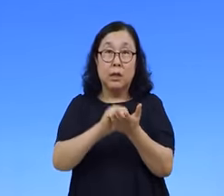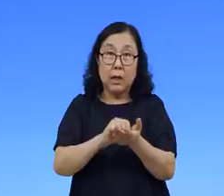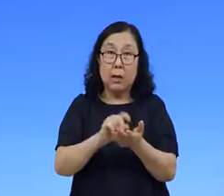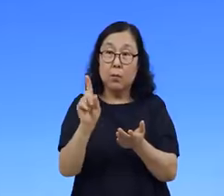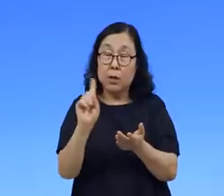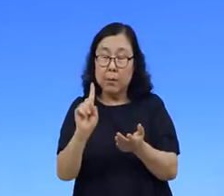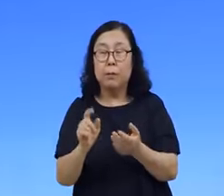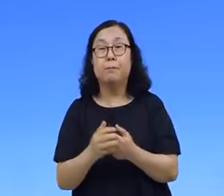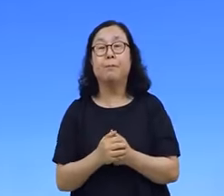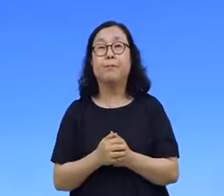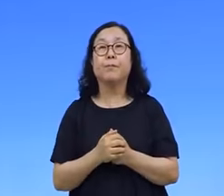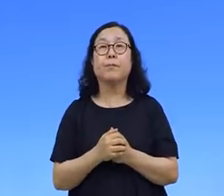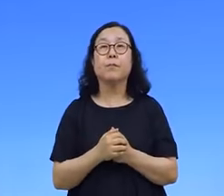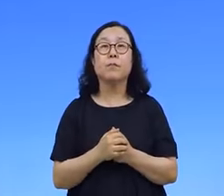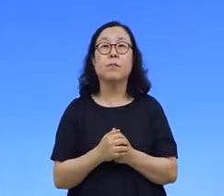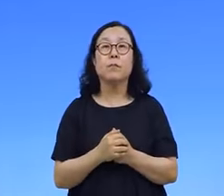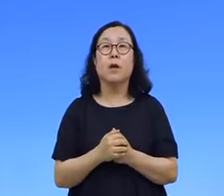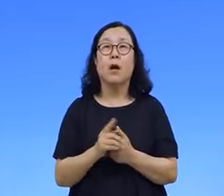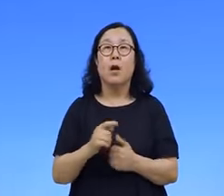문제는